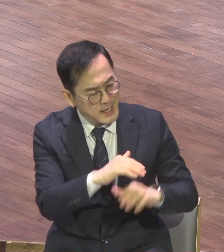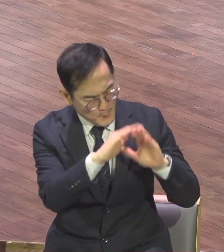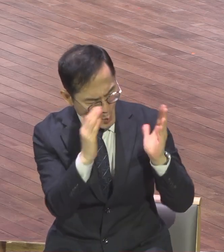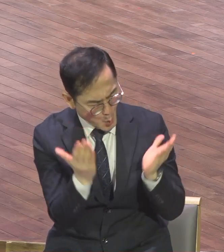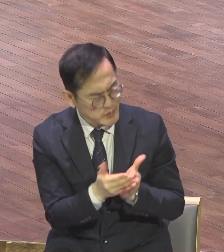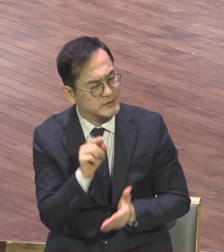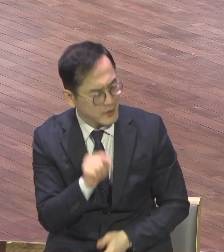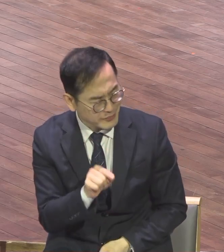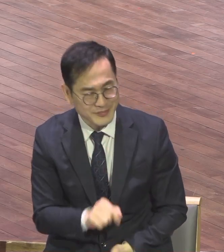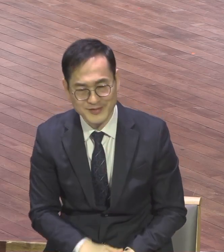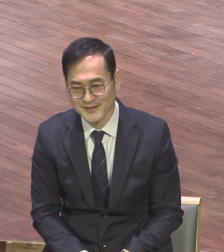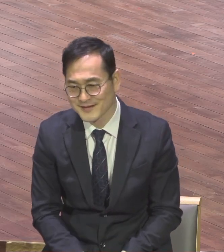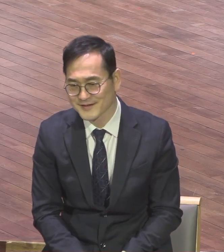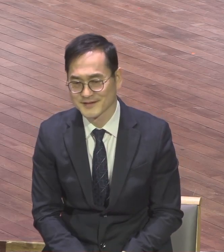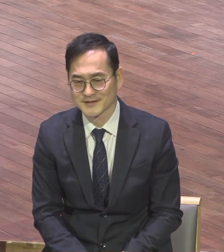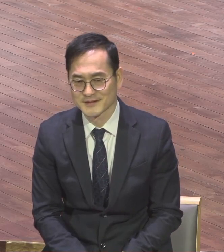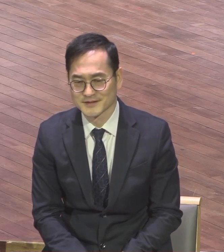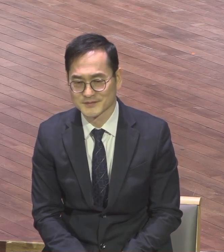모든 것입니다.